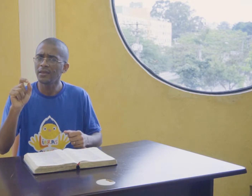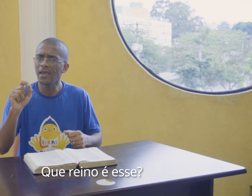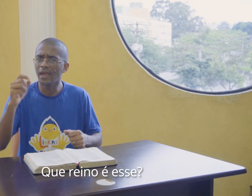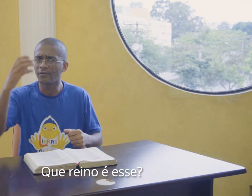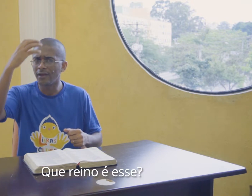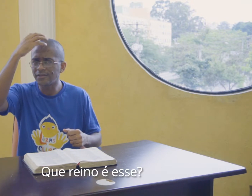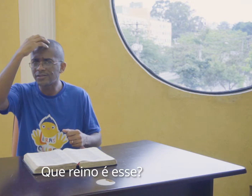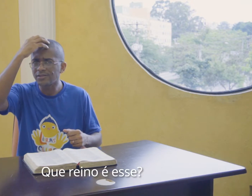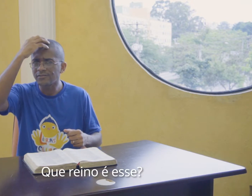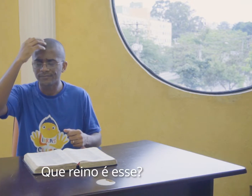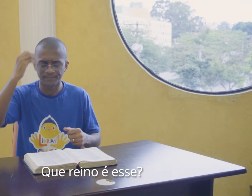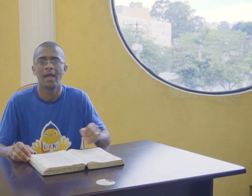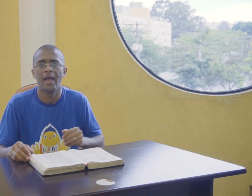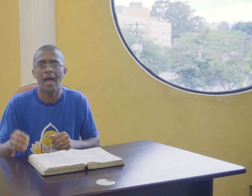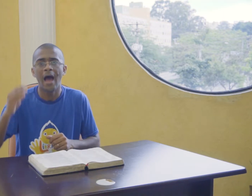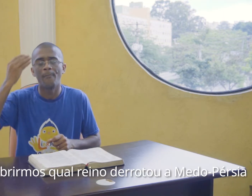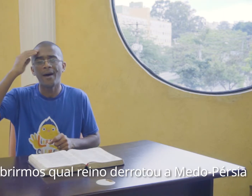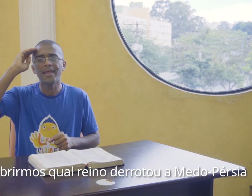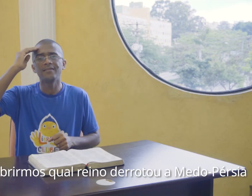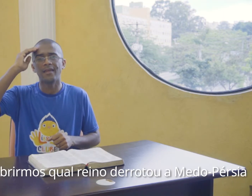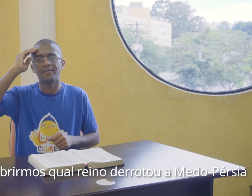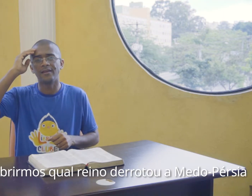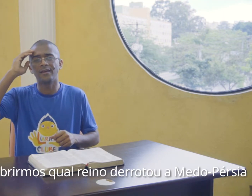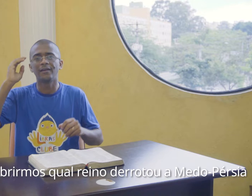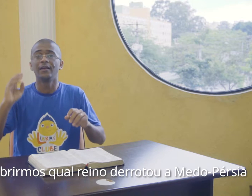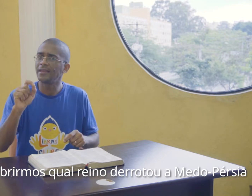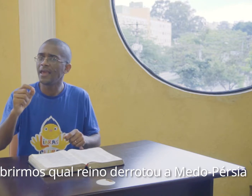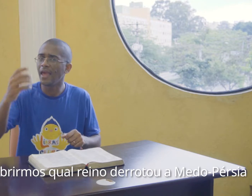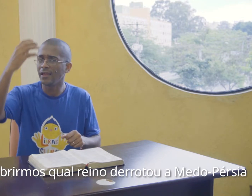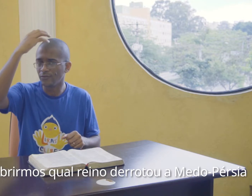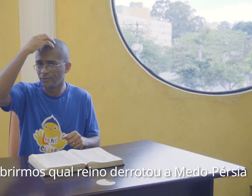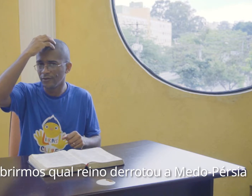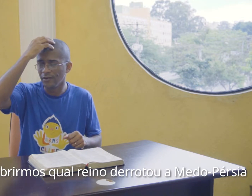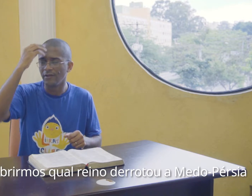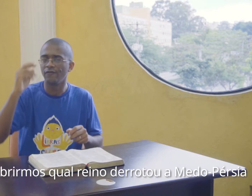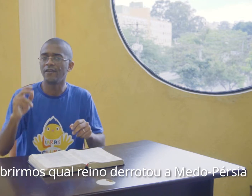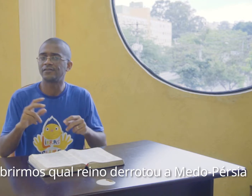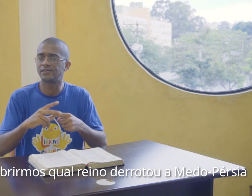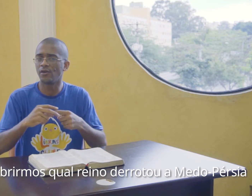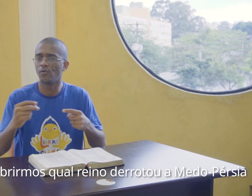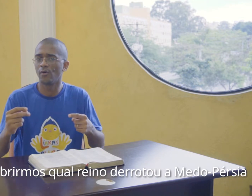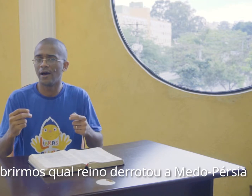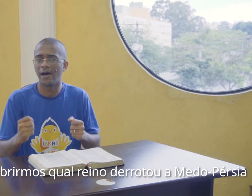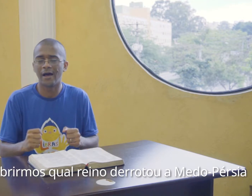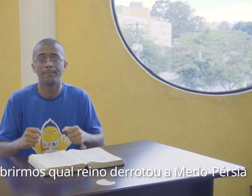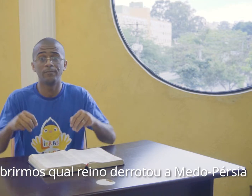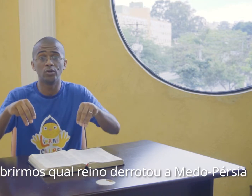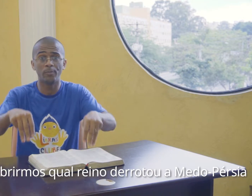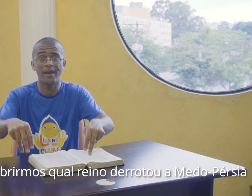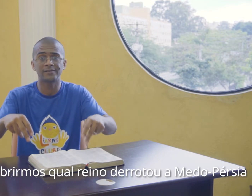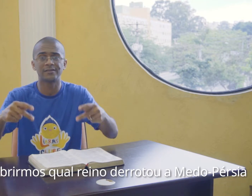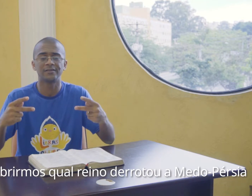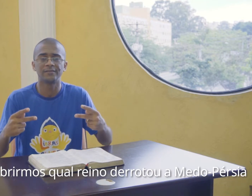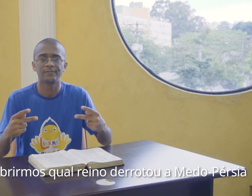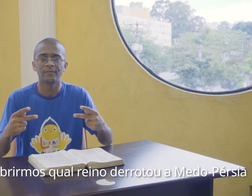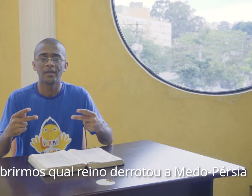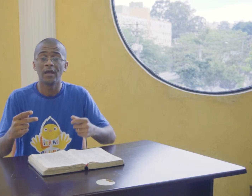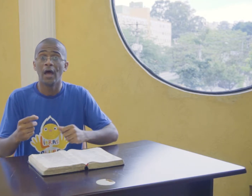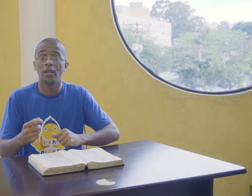Que reino é este? Para entender que reino venceu a Medo-Pérsia,